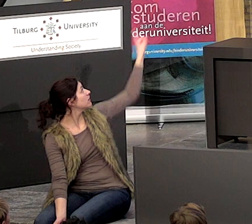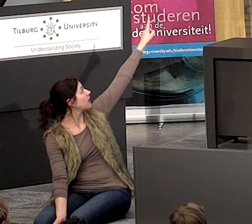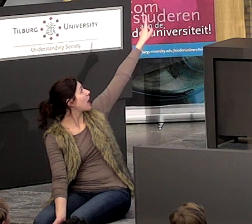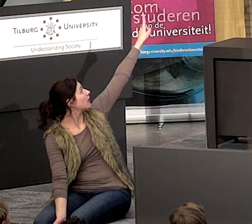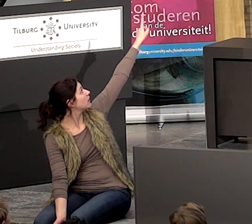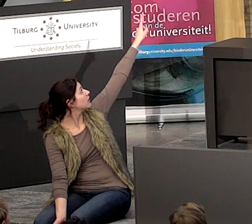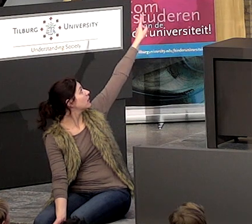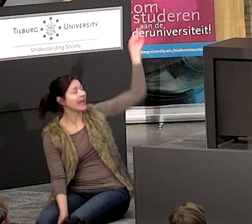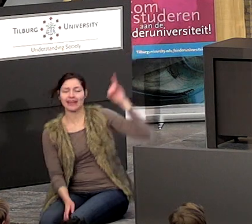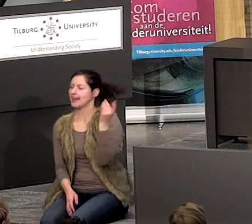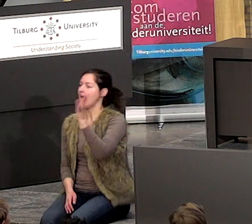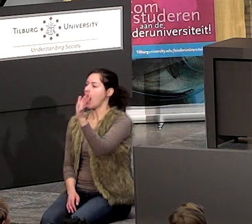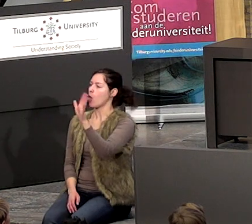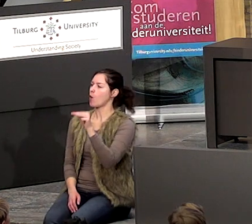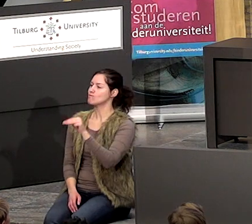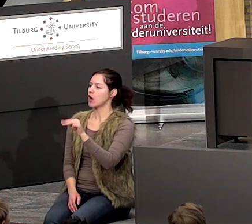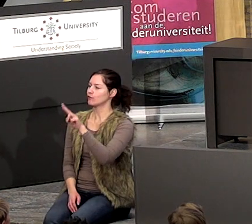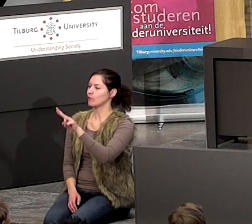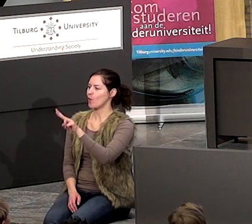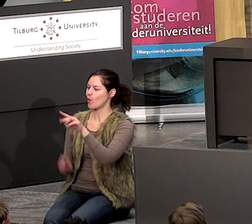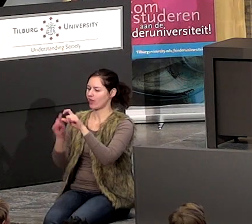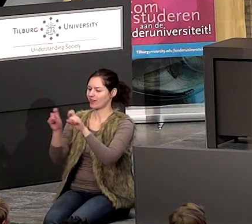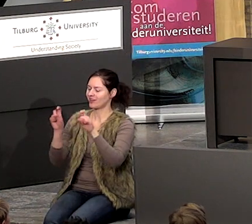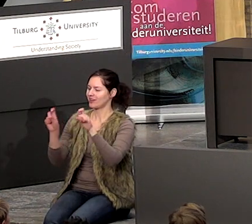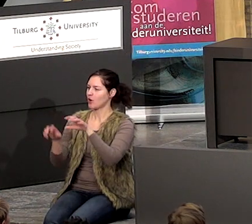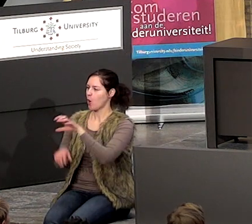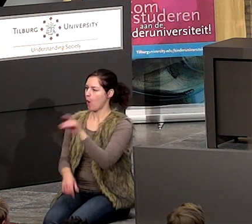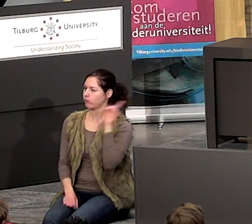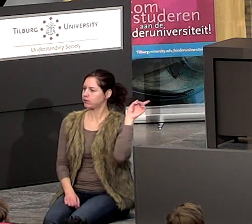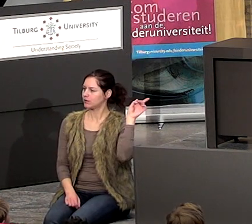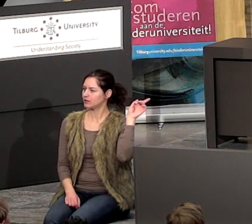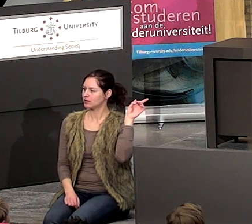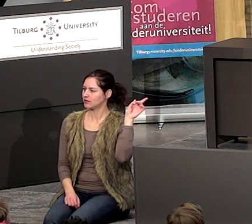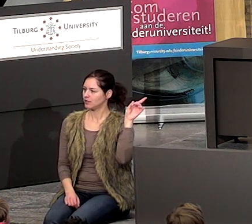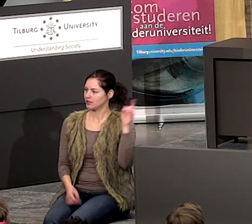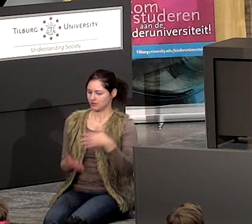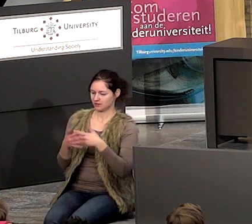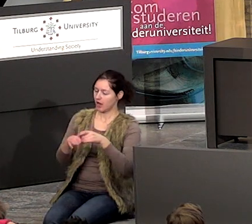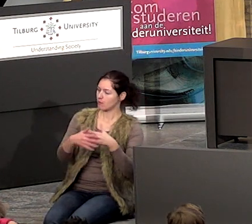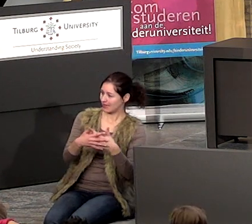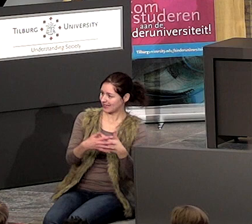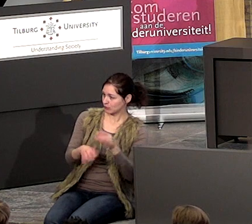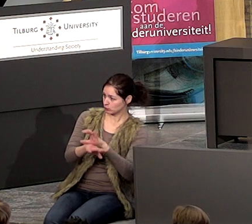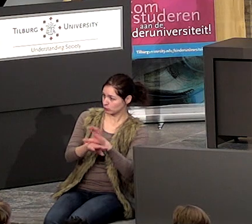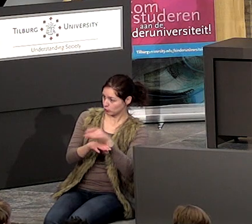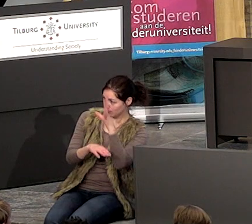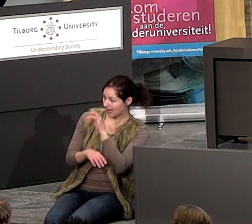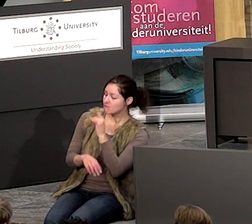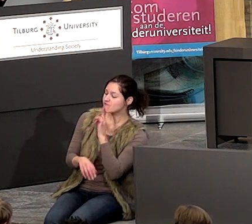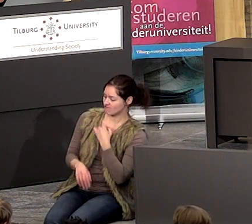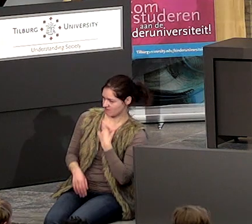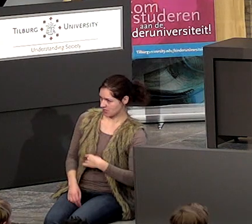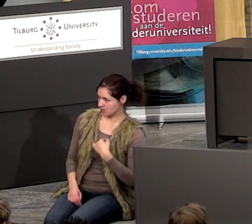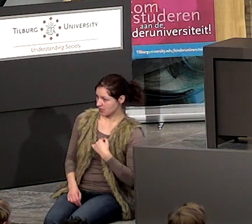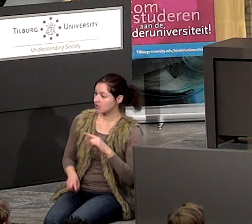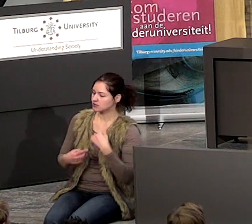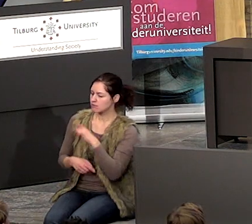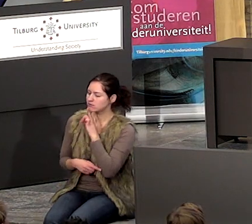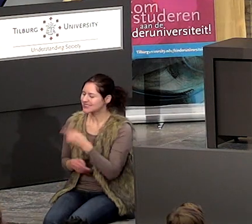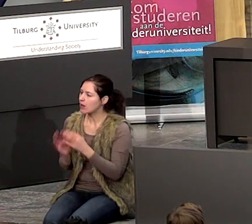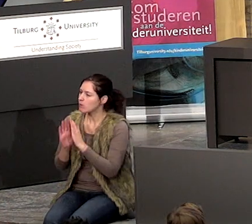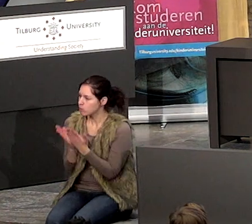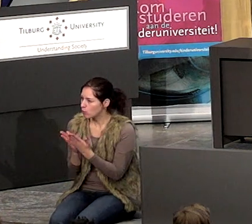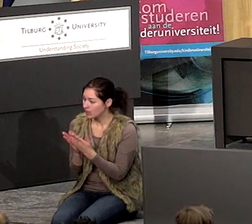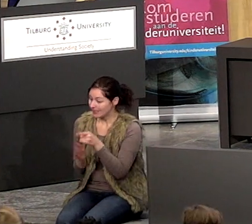Kijk, hey, hallo Mark Vermeulen. Dus die computer die weet al, die computer in Amerika overigens, die weet wie ik ben. Ik bestel een boek en dan komt er iets heel interessants.